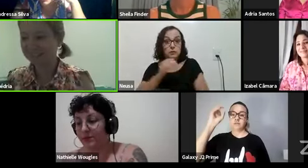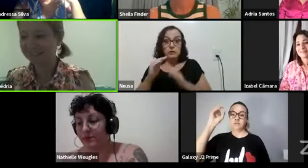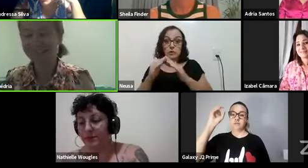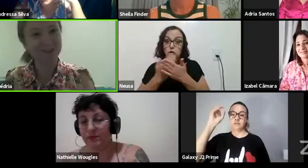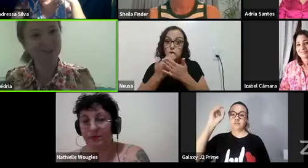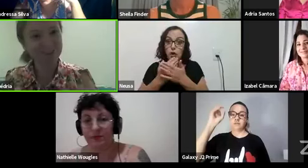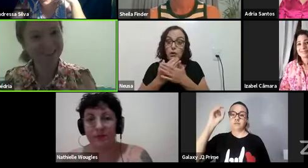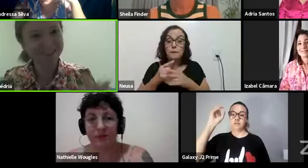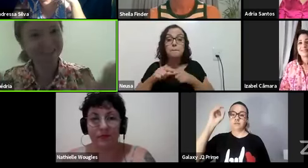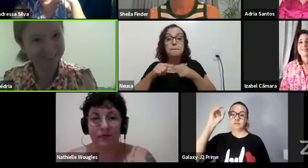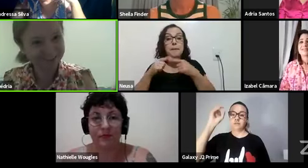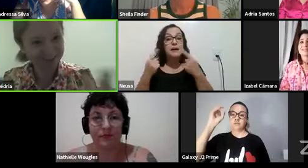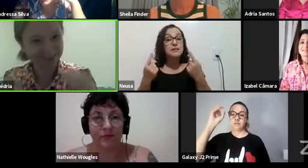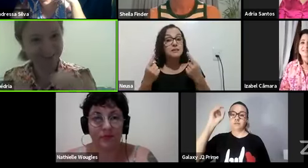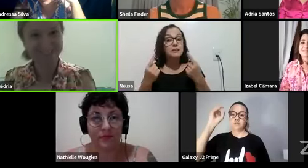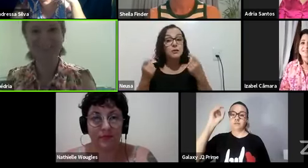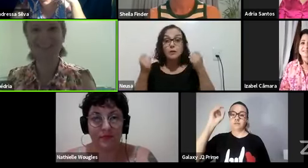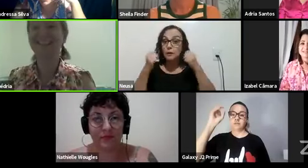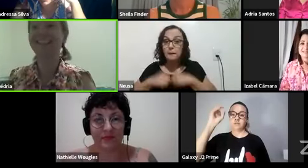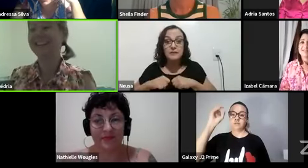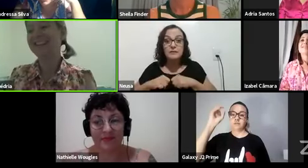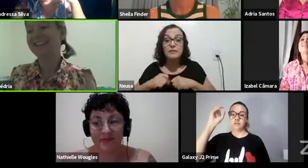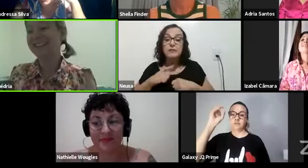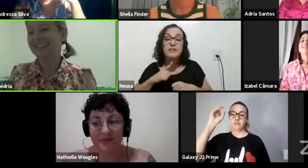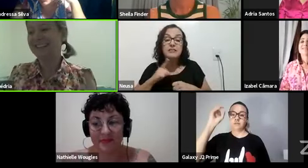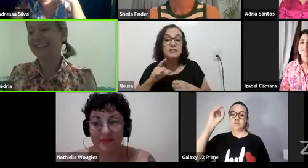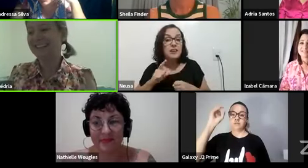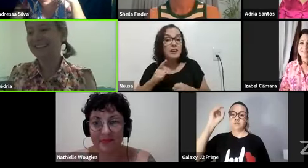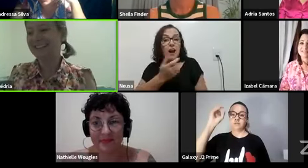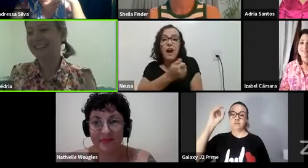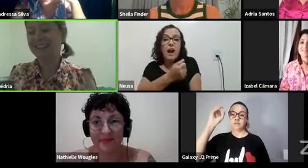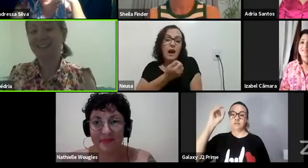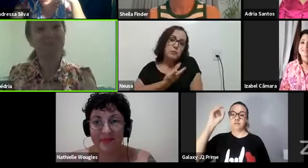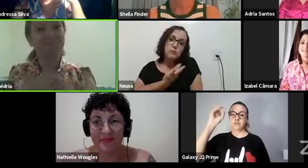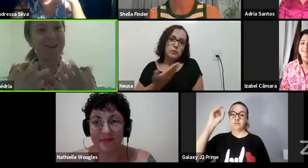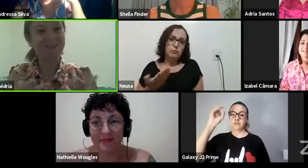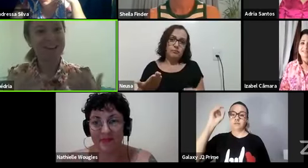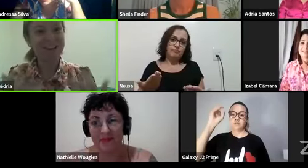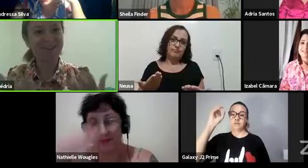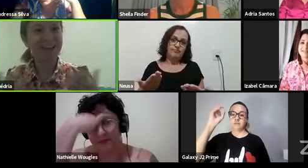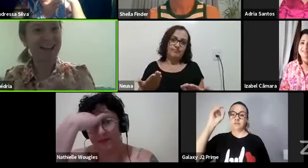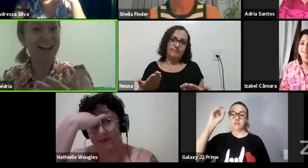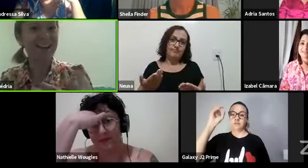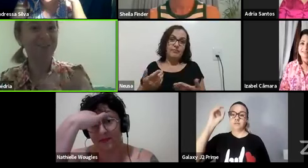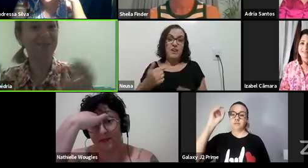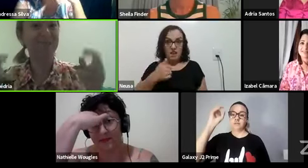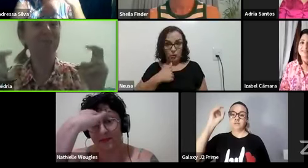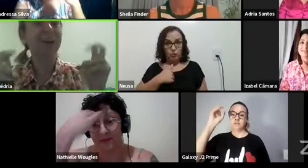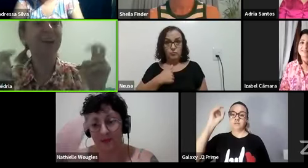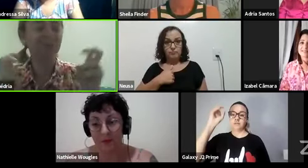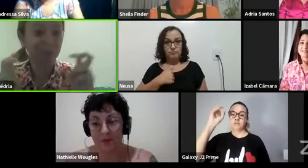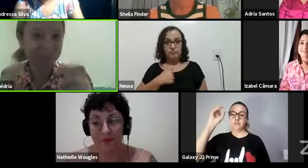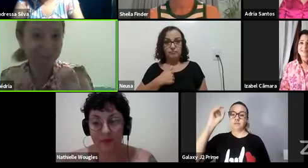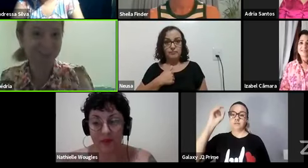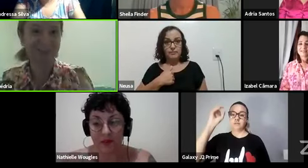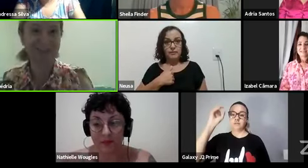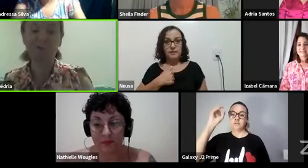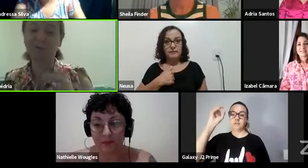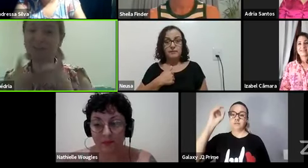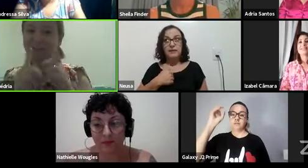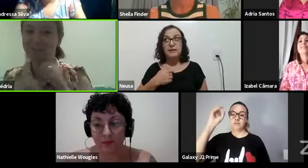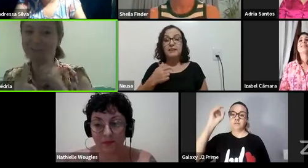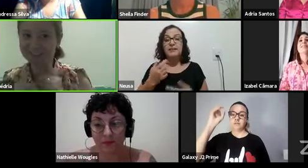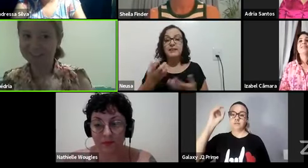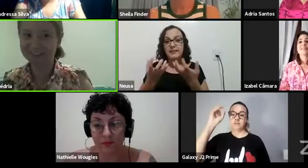tinha capacidade nenhuma de fazer amigos, né? E preferia ficar no meu tal do mundinho,